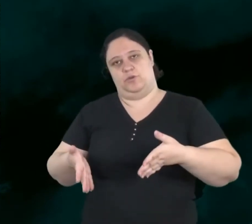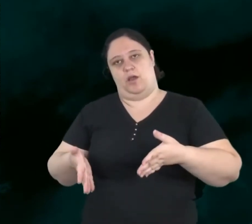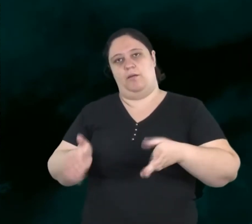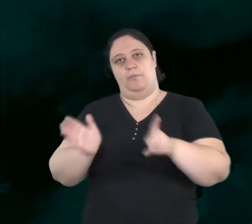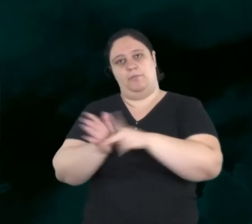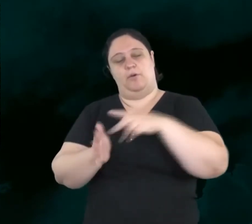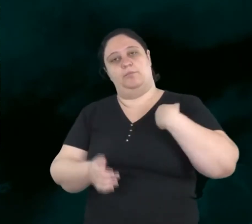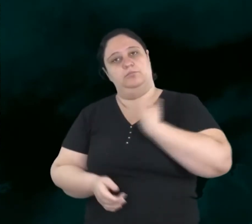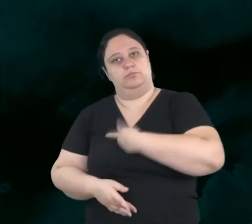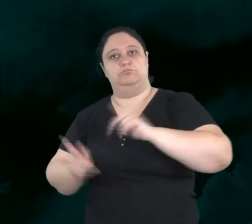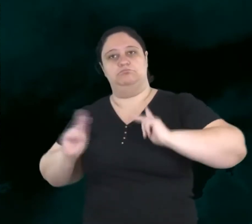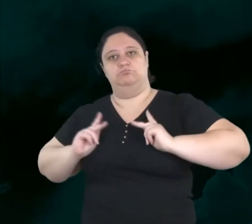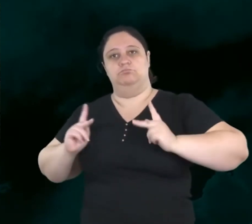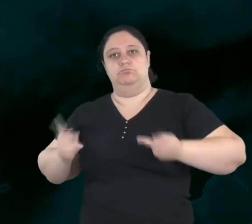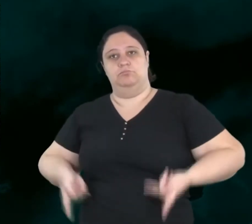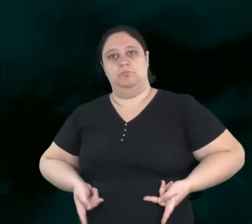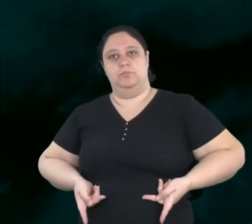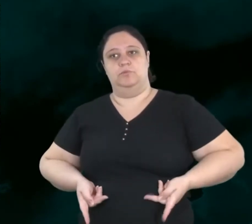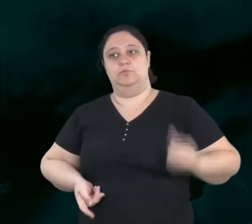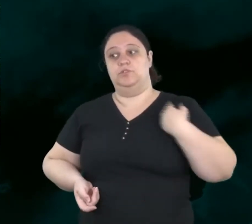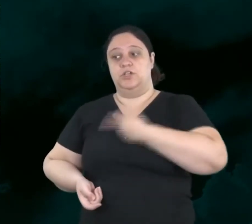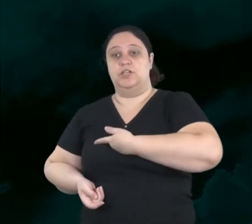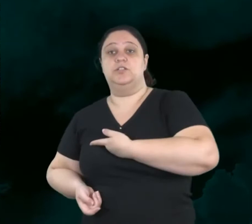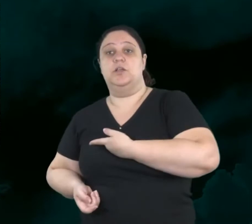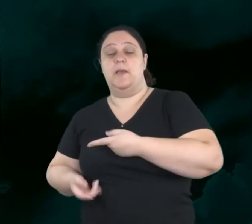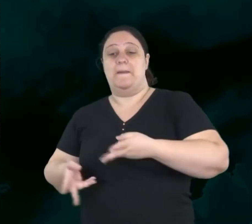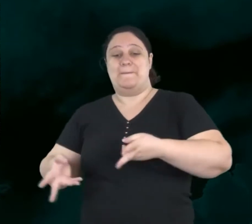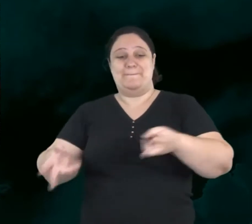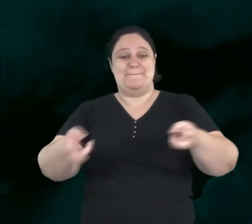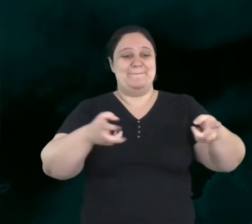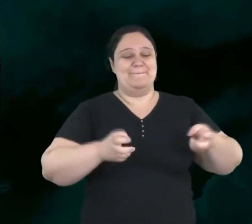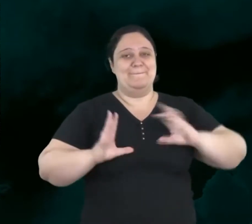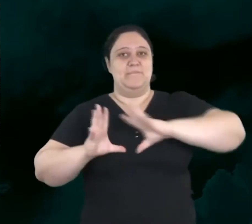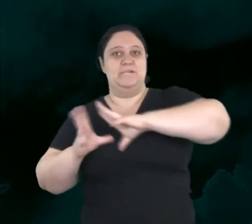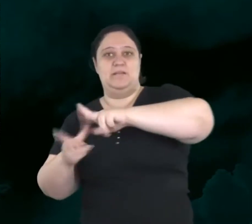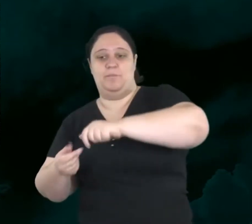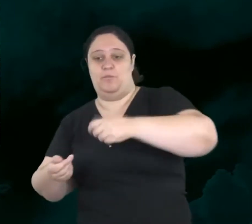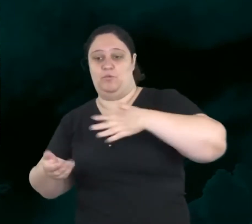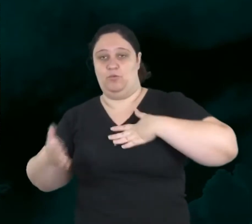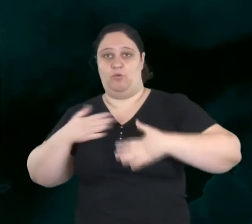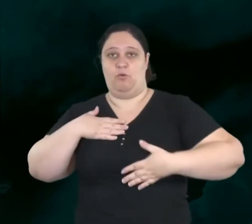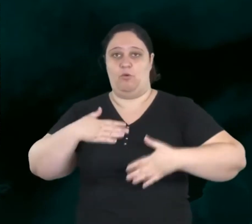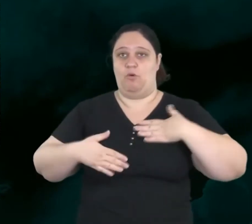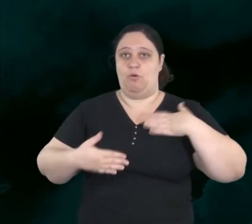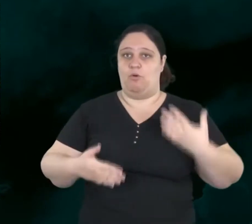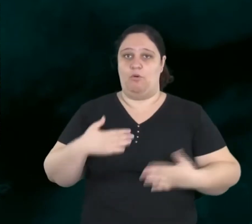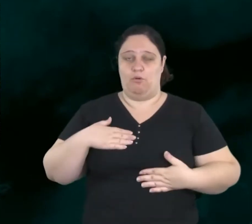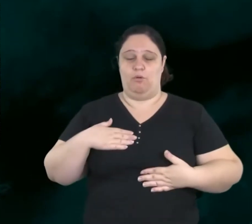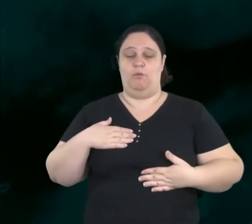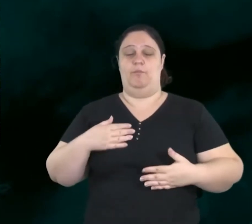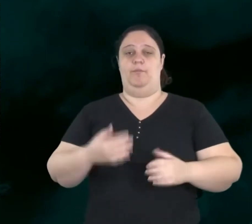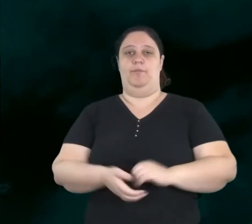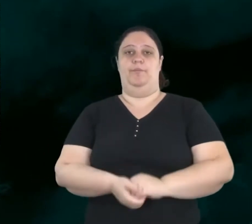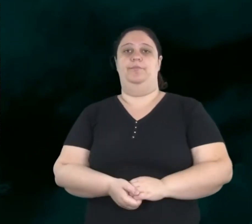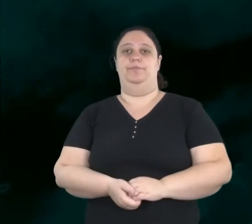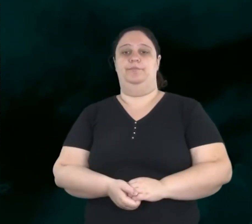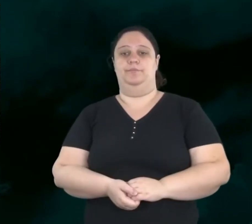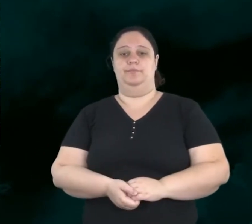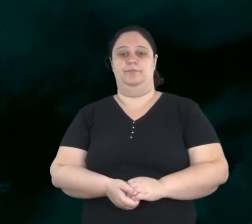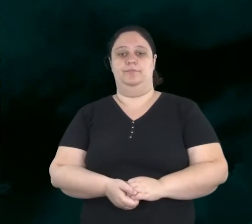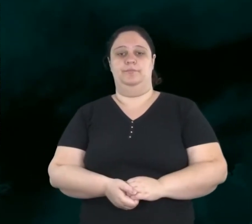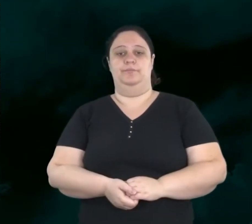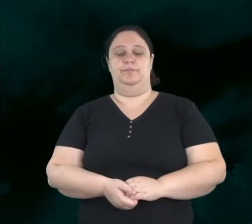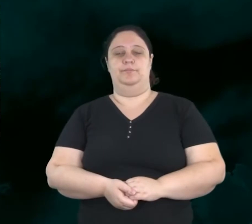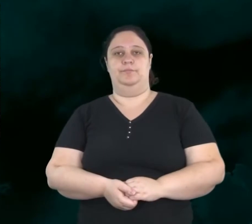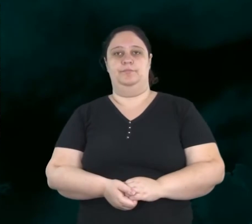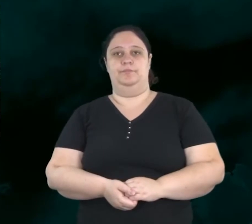do mundo exterior é nesse mundo físico, no mundo material. E é assim que nós vivemos, apesar